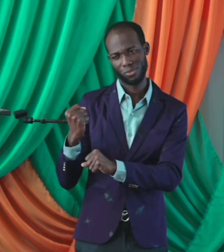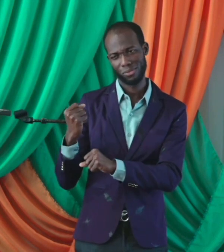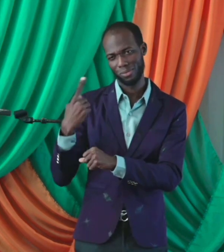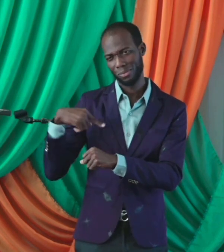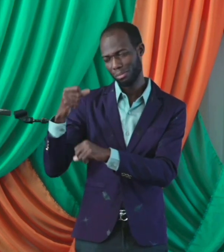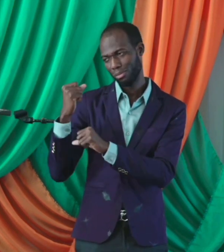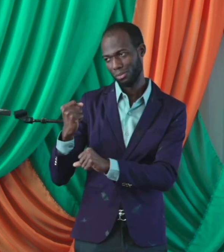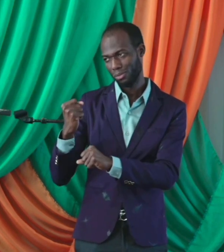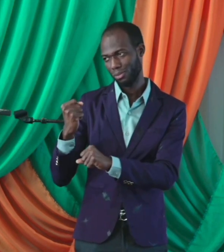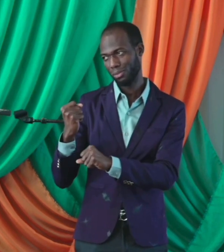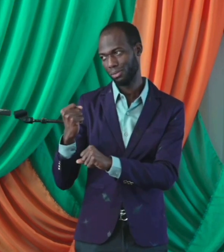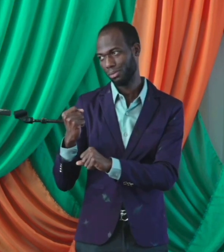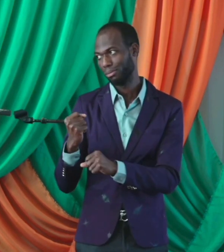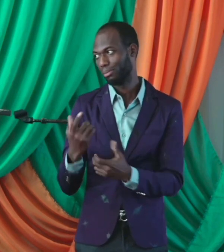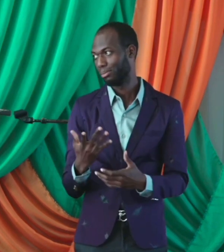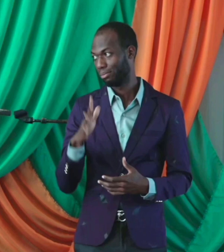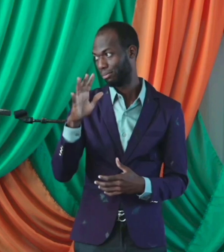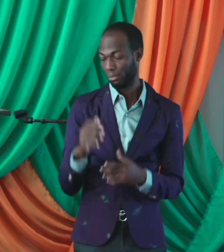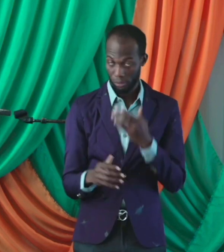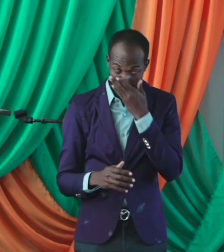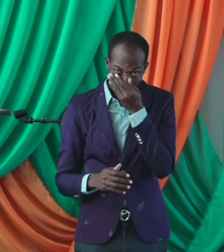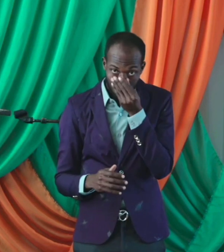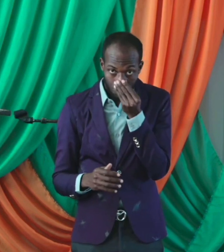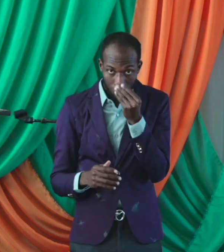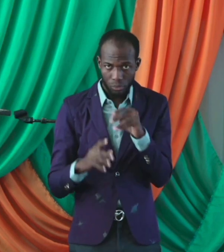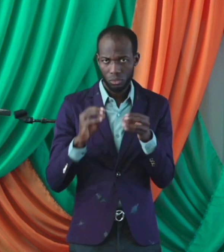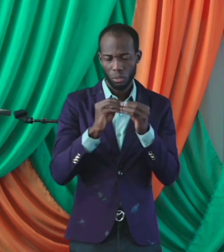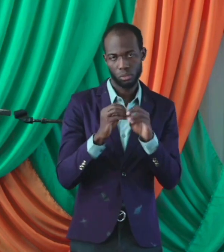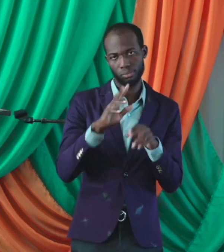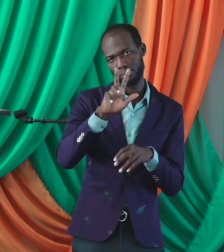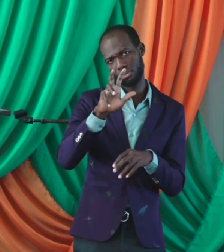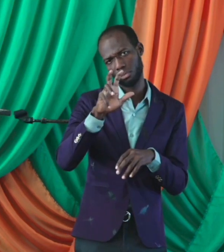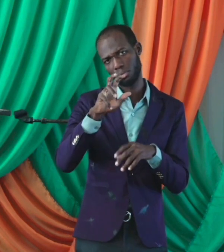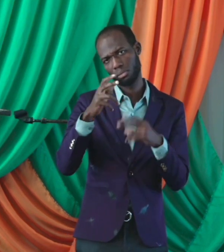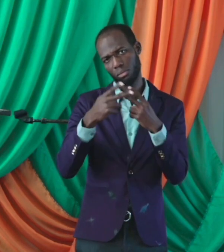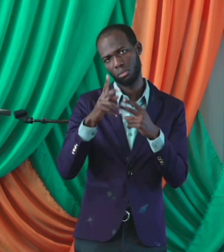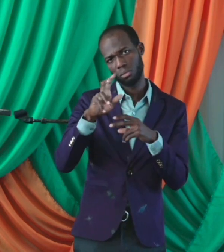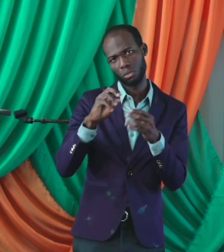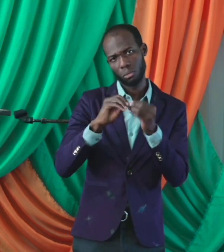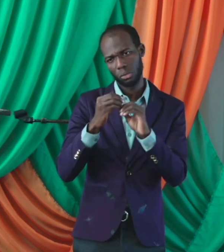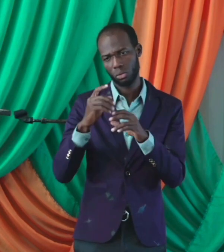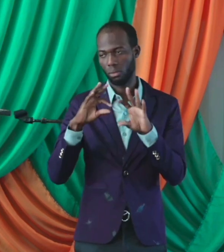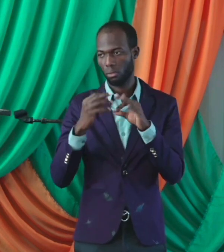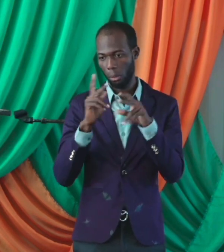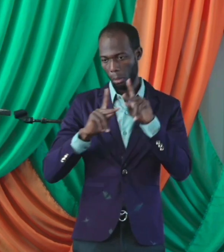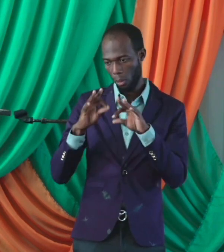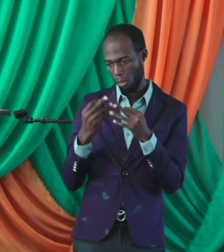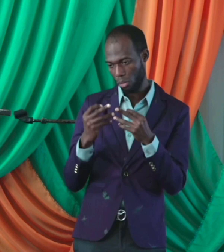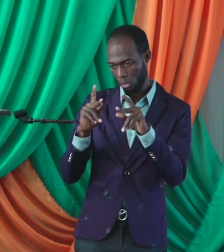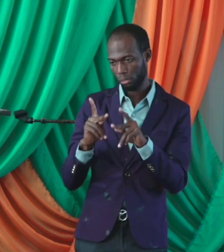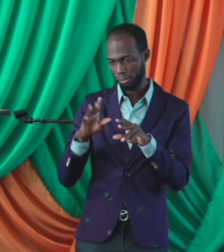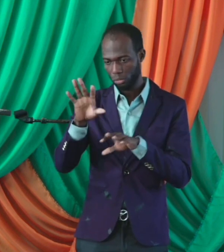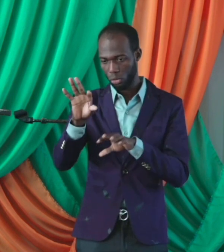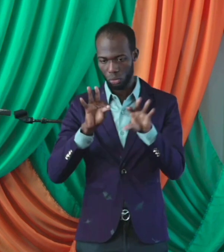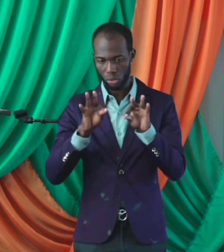amis. Bon, nous, le président Lojo, avec 500 000. Ou plus que trois fois. Ou plus que trois fois, moun, qui est le